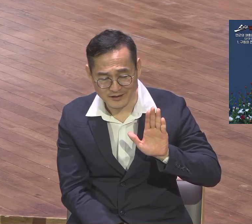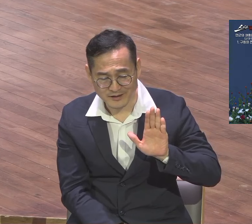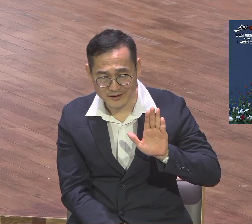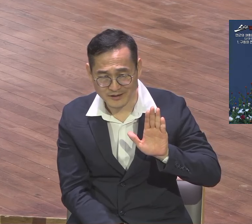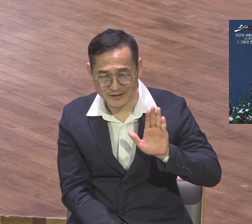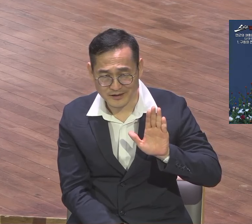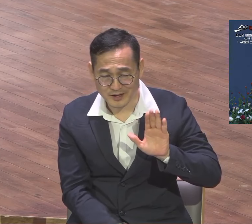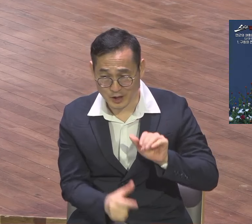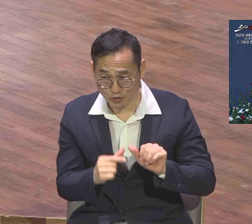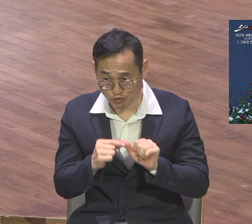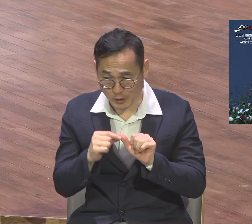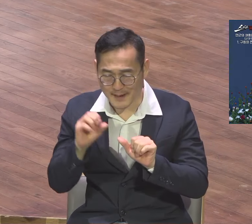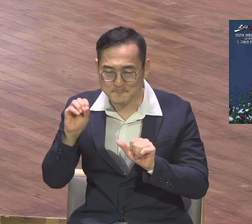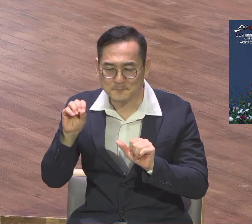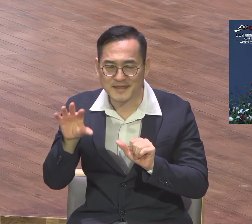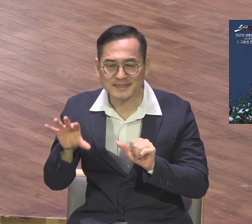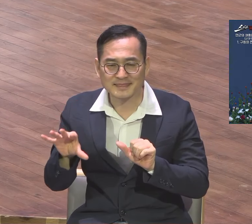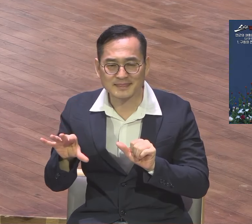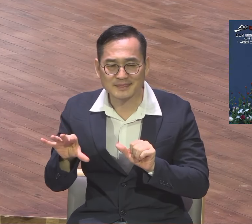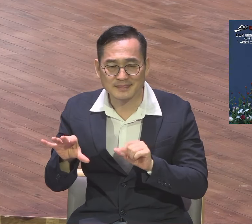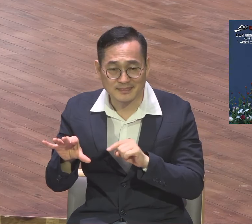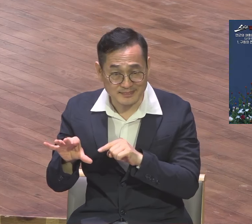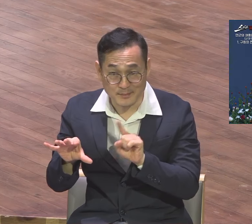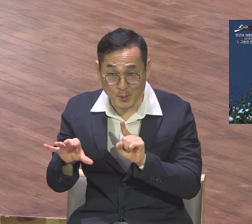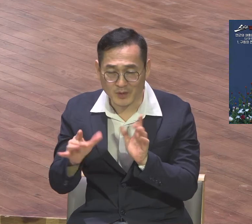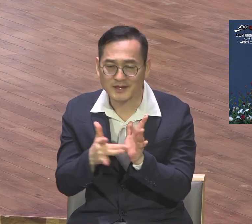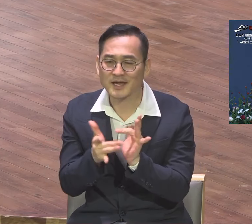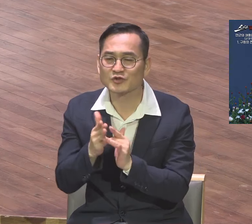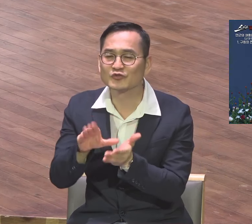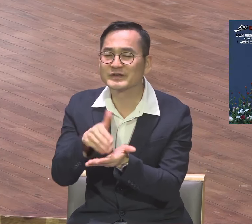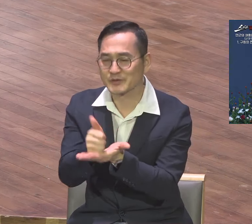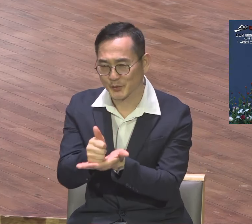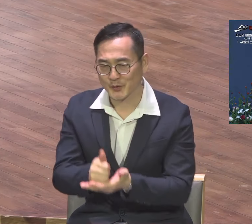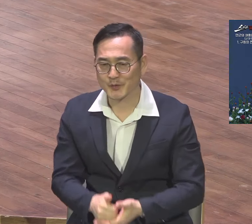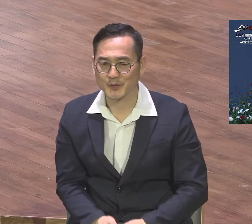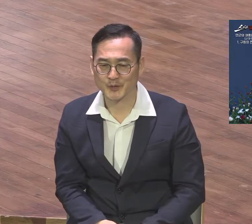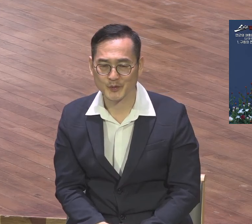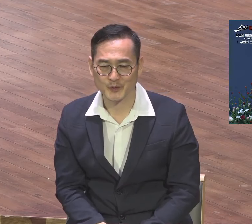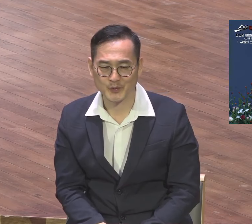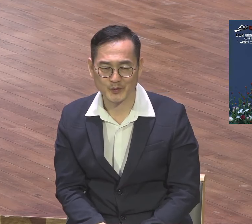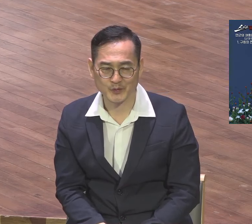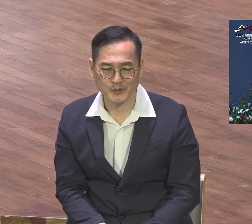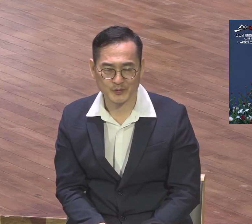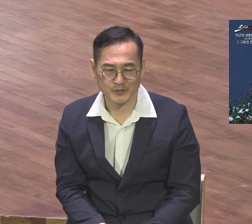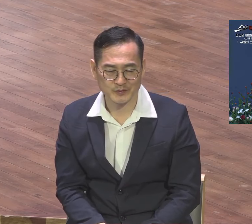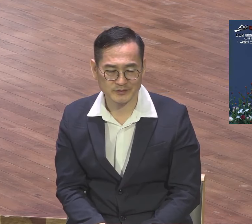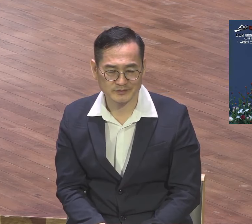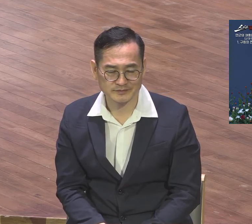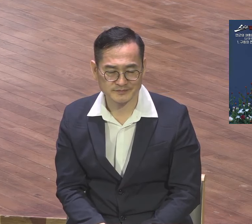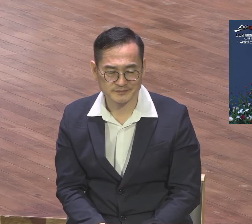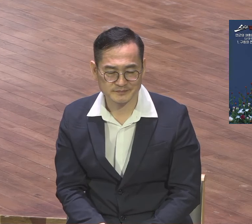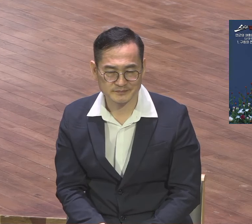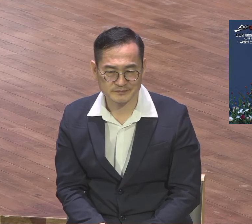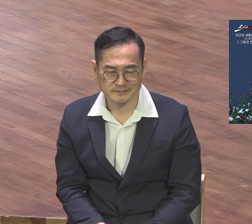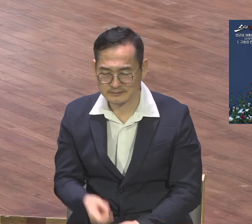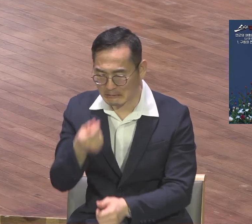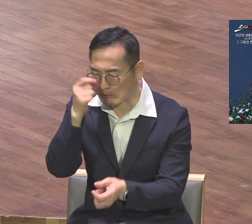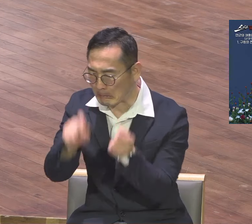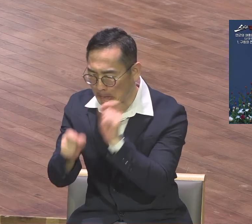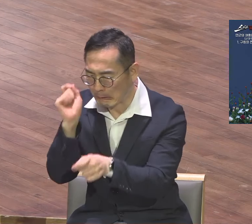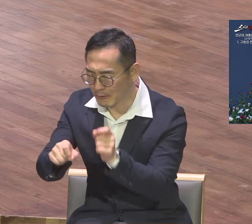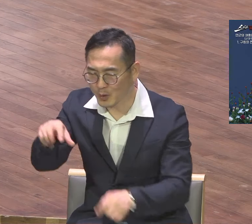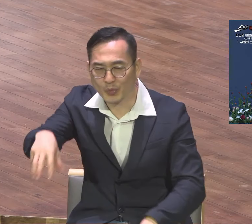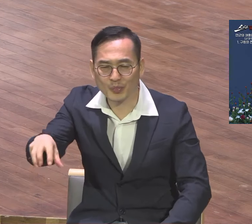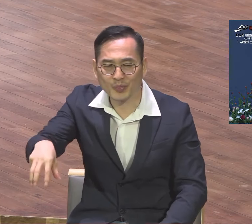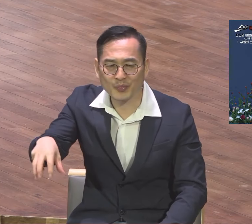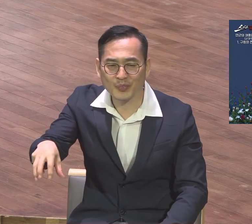구원의 금빛이 뭐예요? 예수 그리스도예요. 이 빛이 여기 이 멸시받고